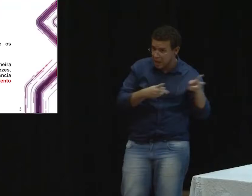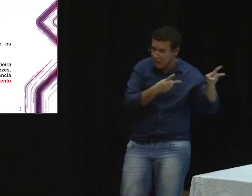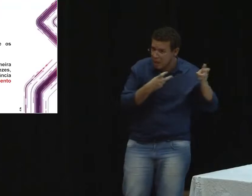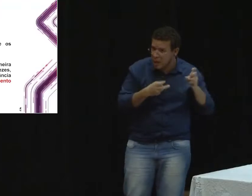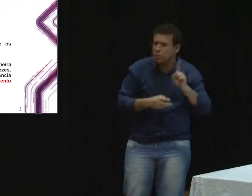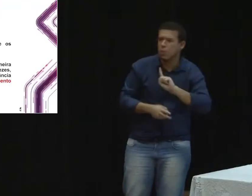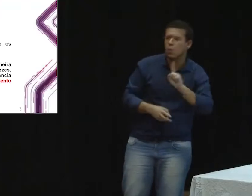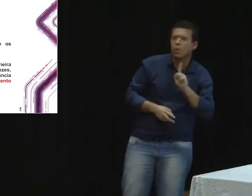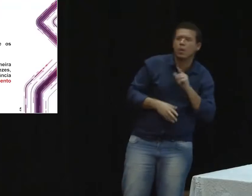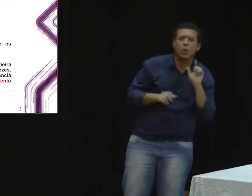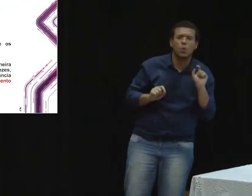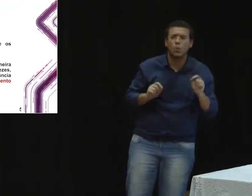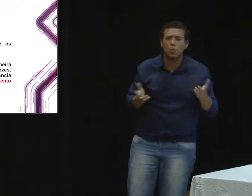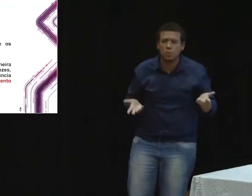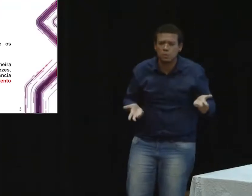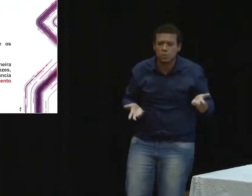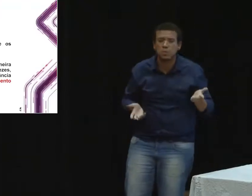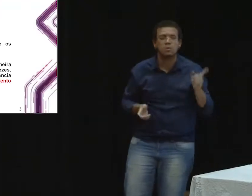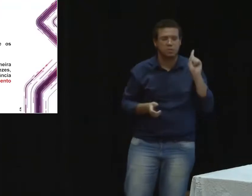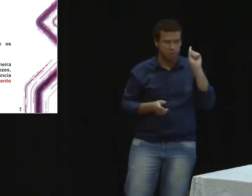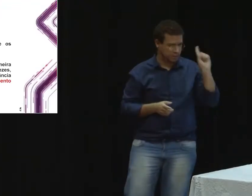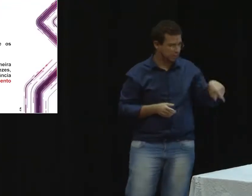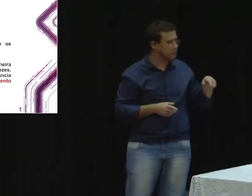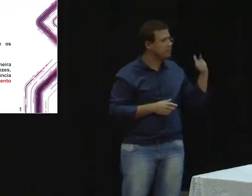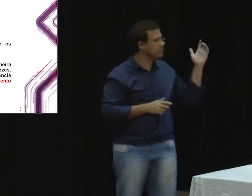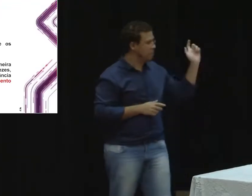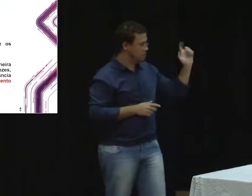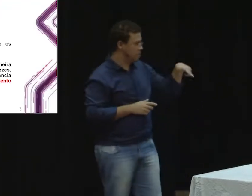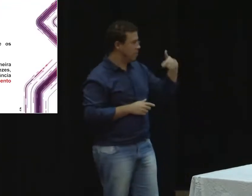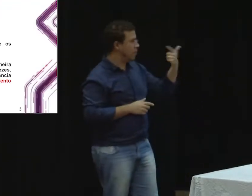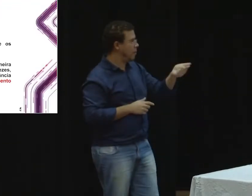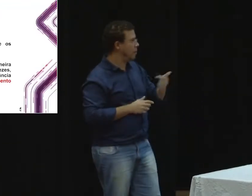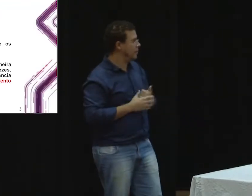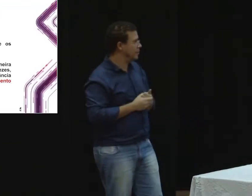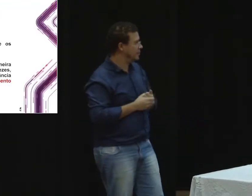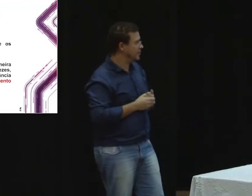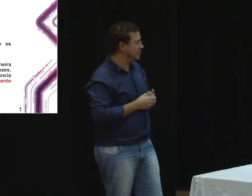diferentes, elas têm essa percepção desses sinais diferentes ou não?